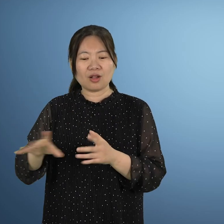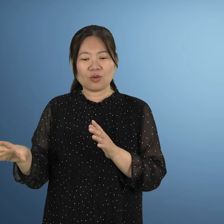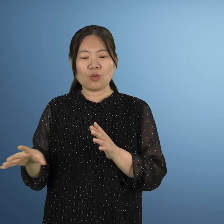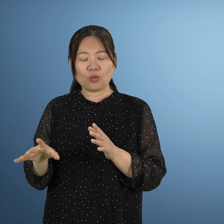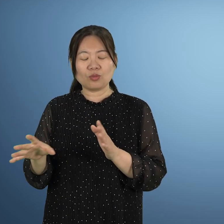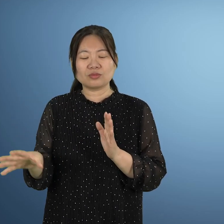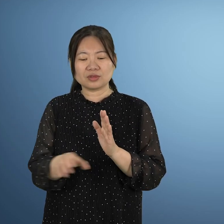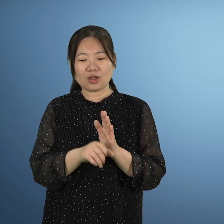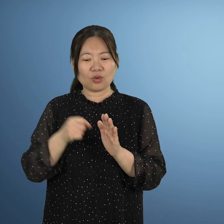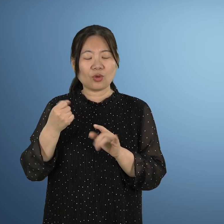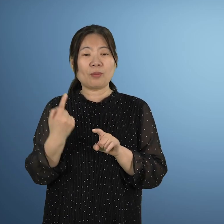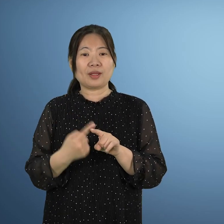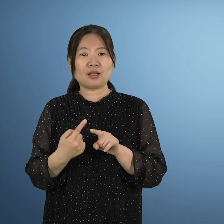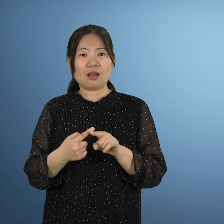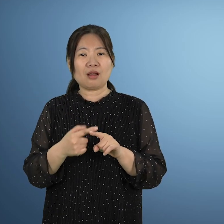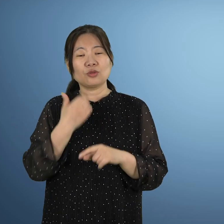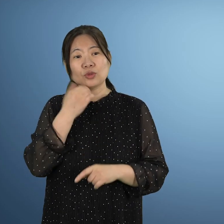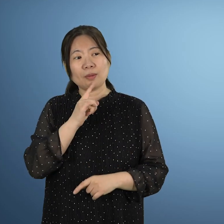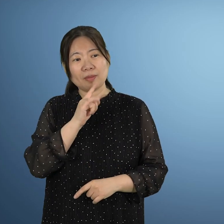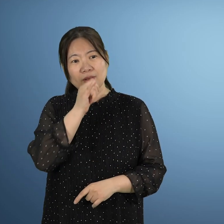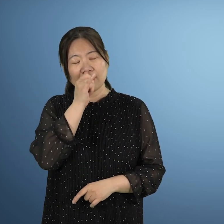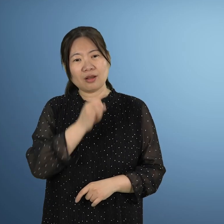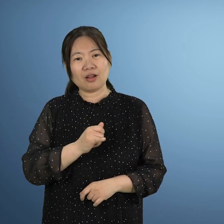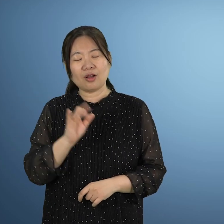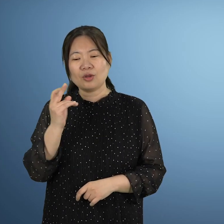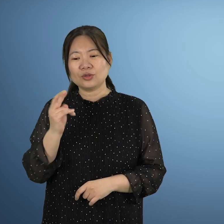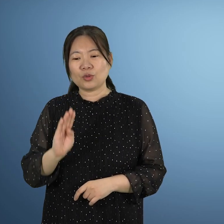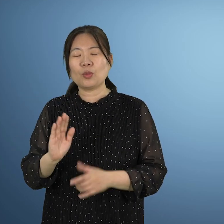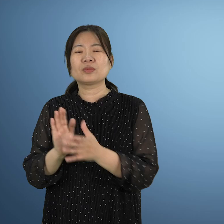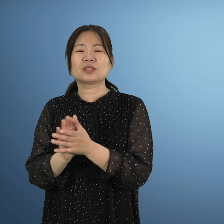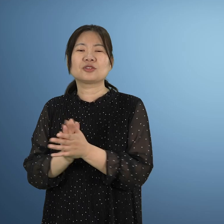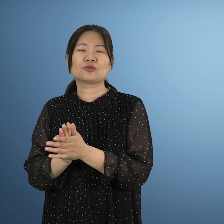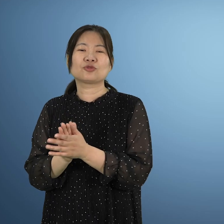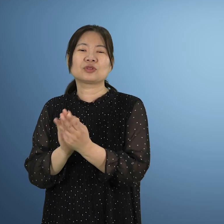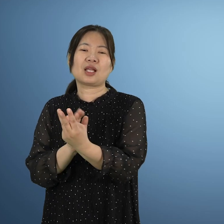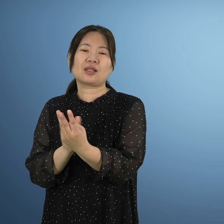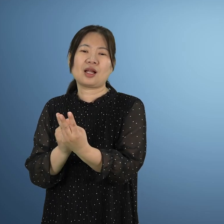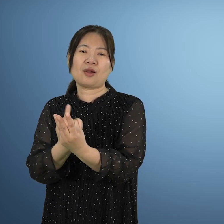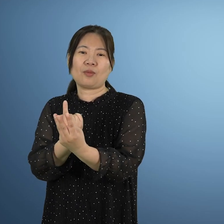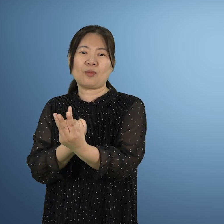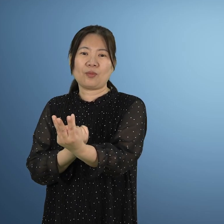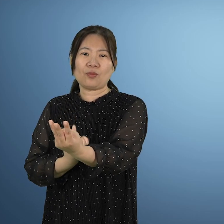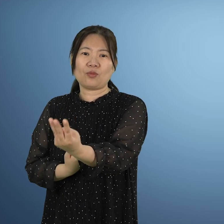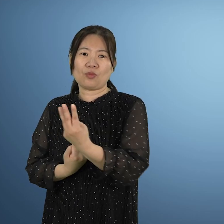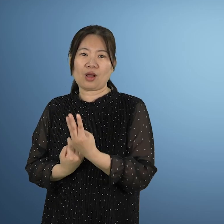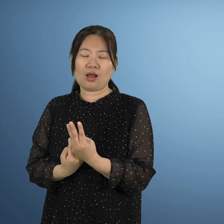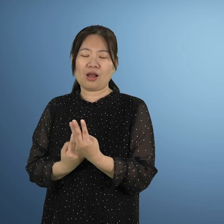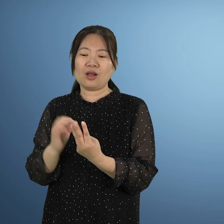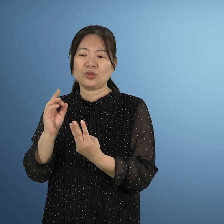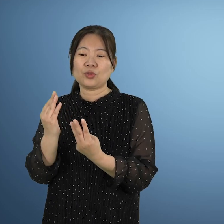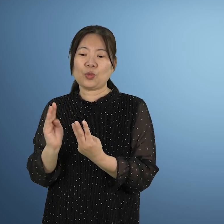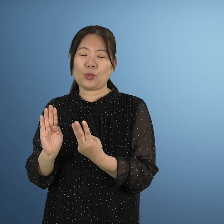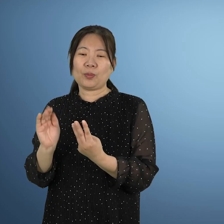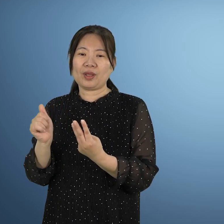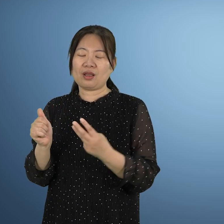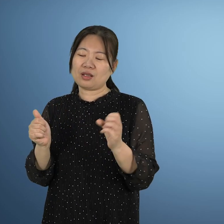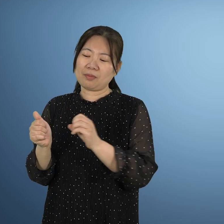거두나니. 누가 한 얘기일까요? 욥의 친구들이 찾아와서 욥에게 한